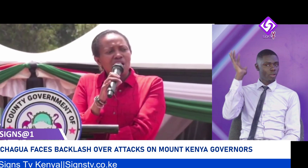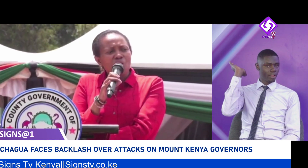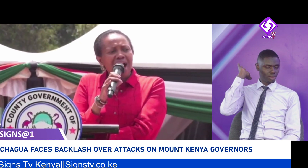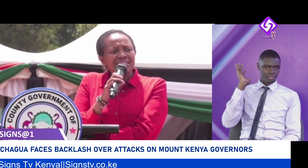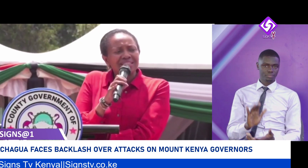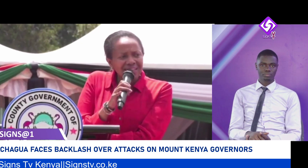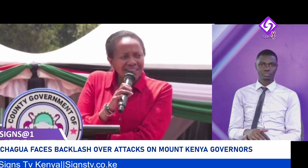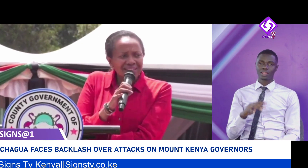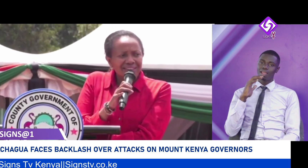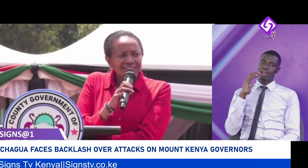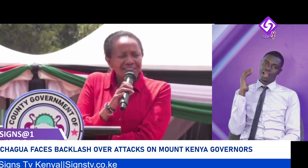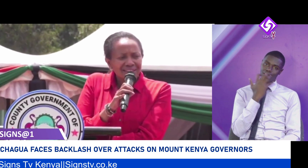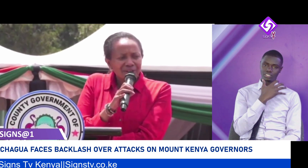Gachagua ashi?